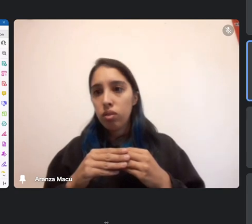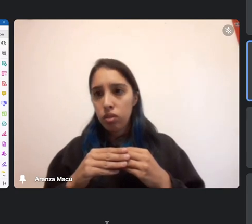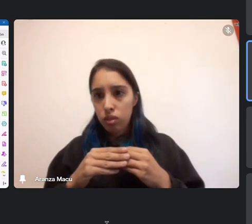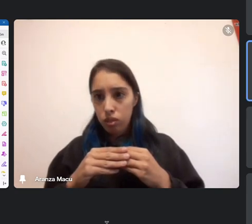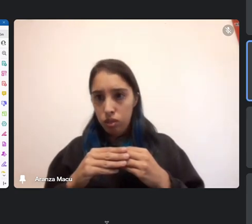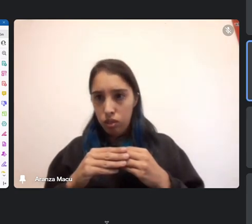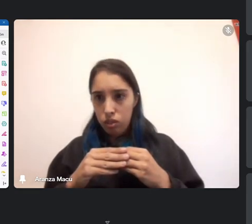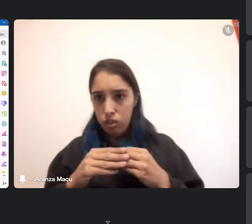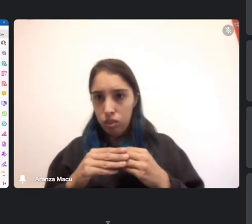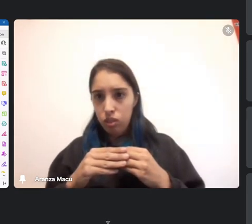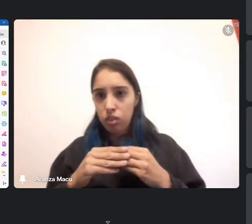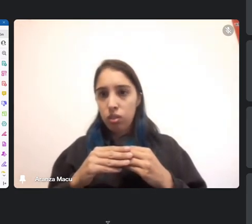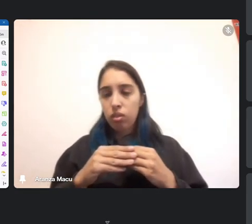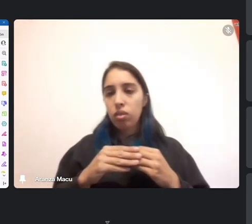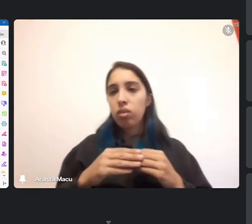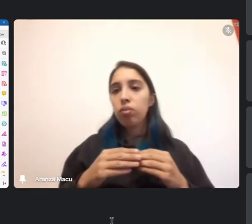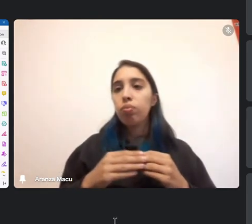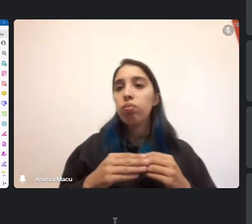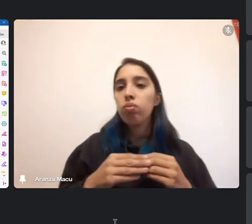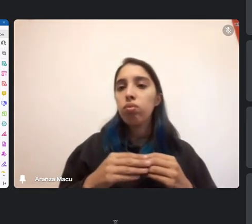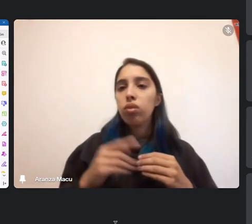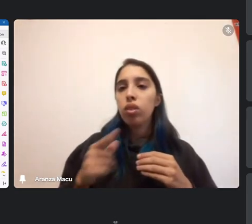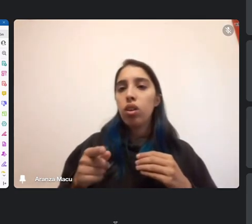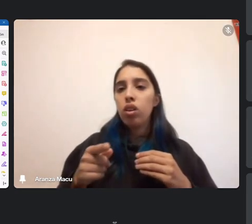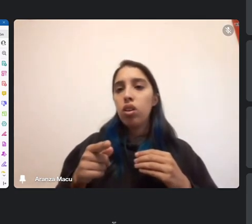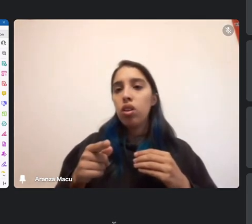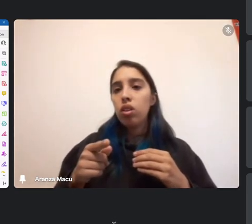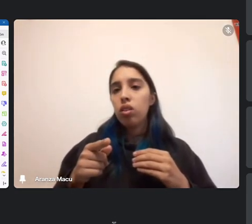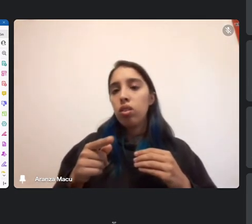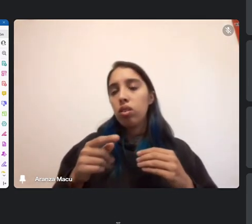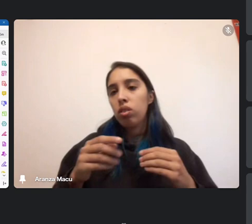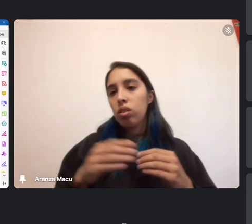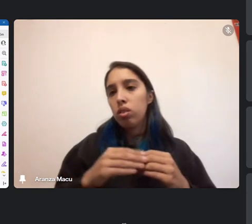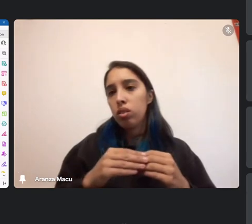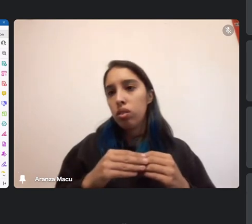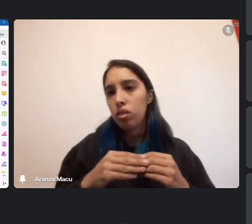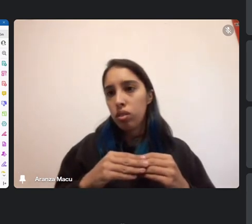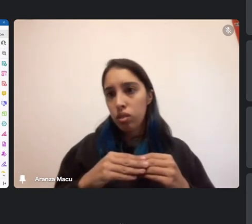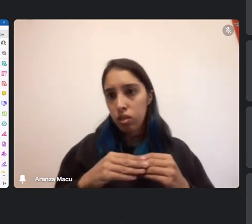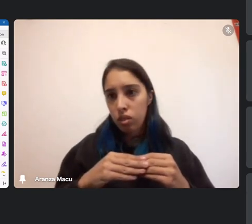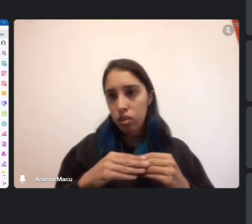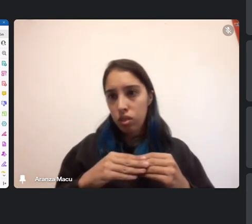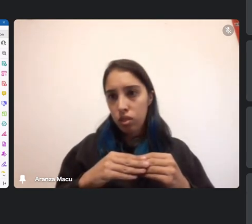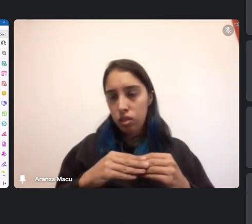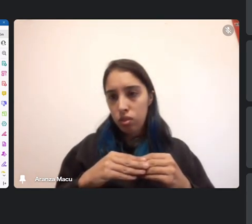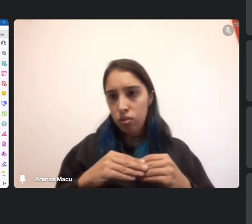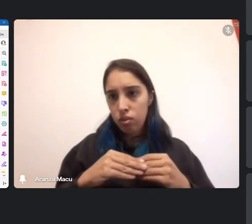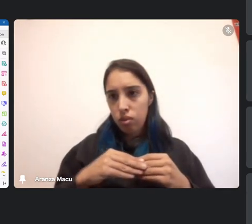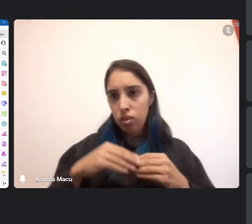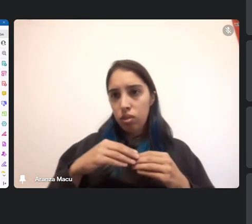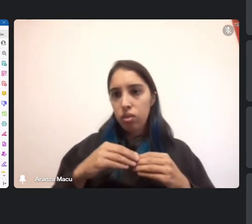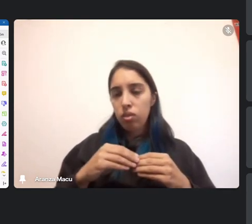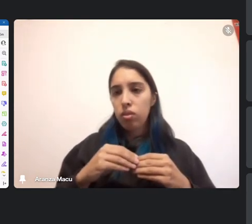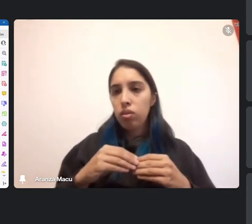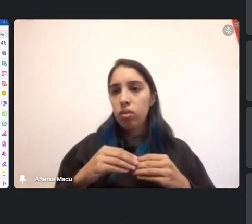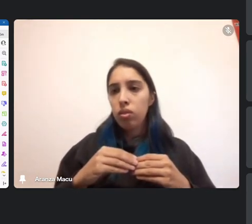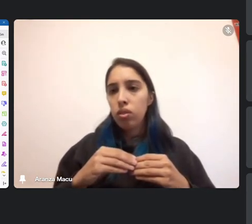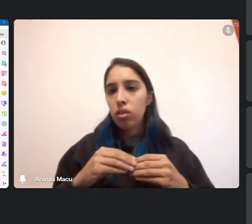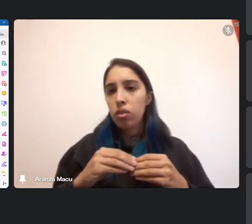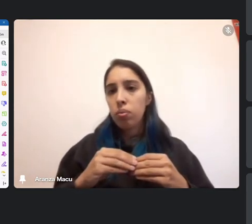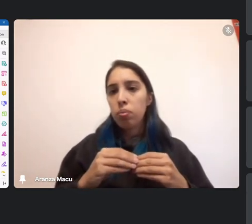Proporcionar. Y proporcionar o coma, también pueden poner proporcionan, cualquiera de las dos maneras. Proporcionar